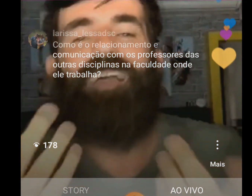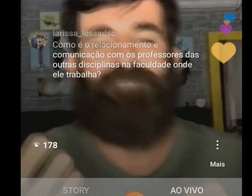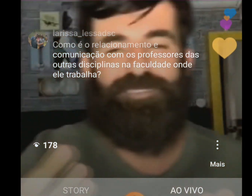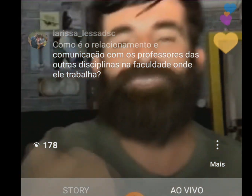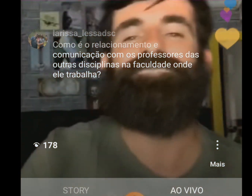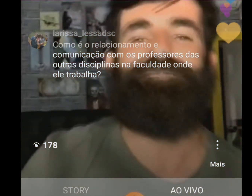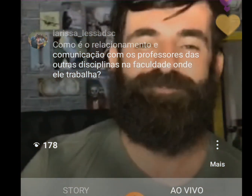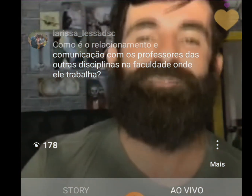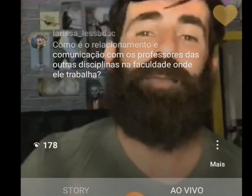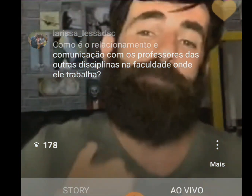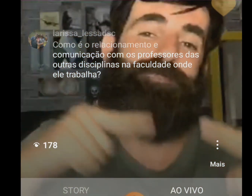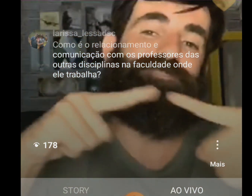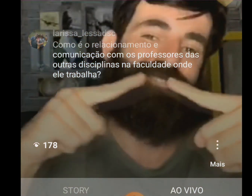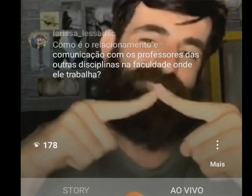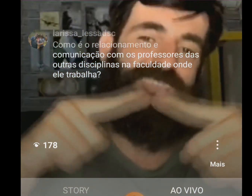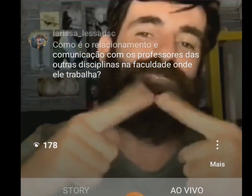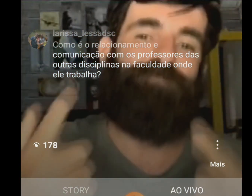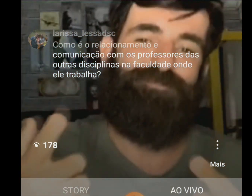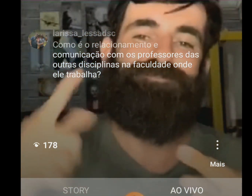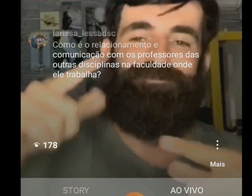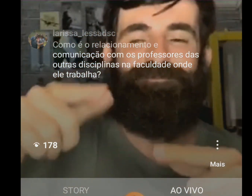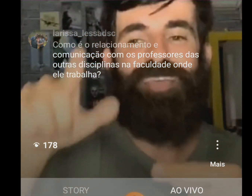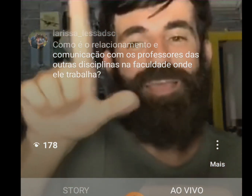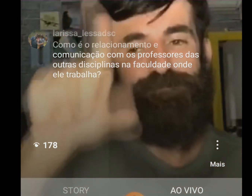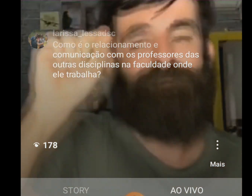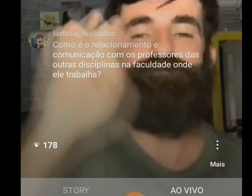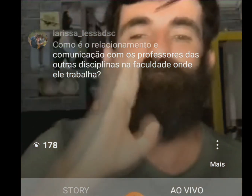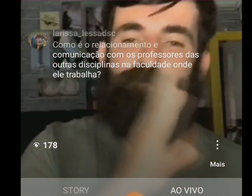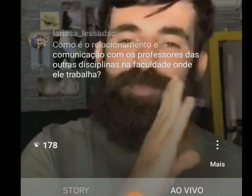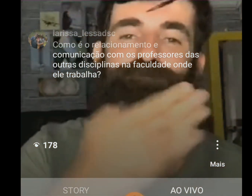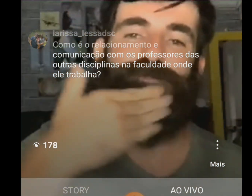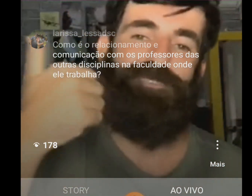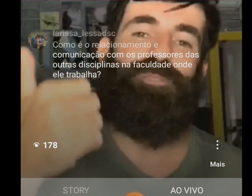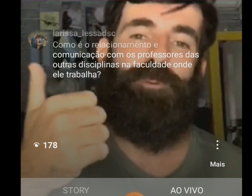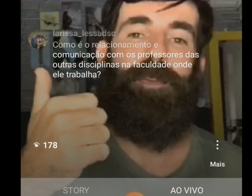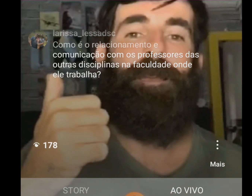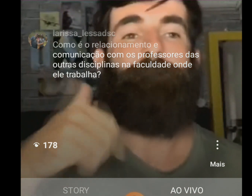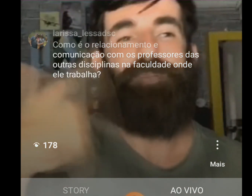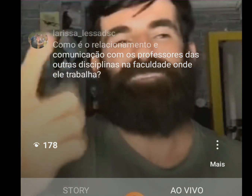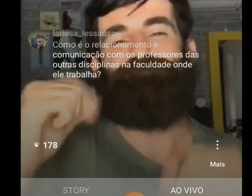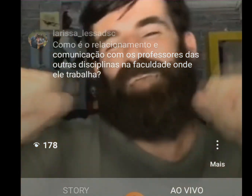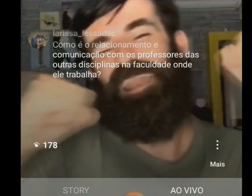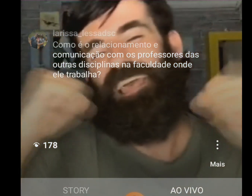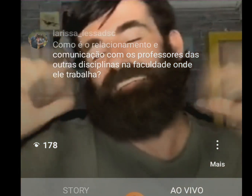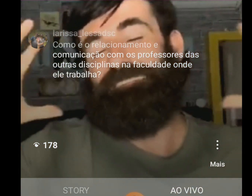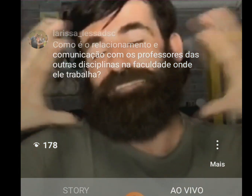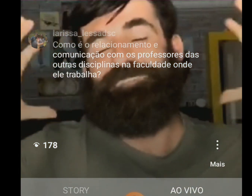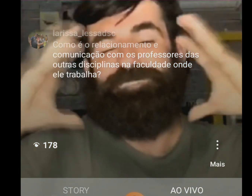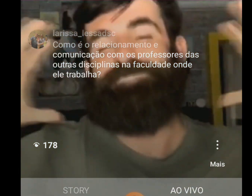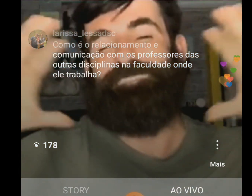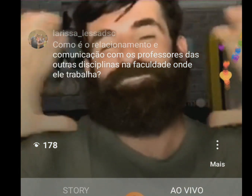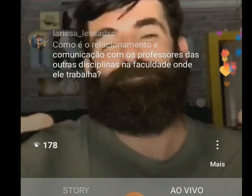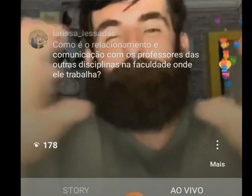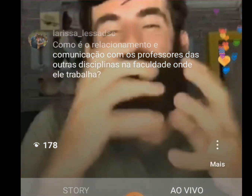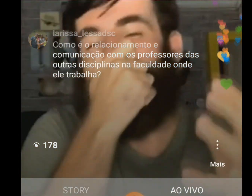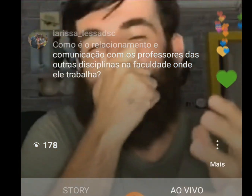música suave. Mas eu escolho bar, prefiro bar. Mas balada parece muito alvoroço, fica muito cheio e eu não